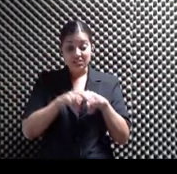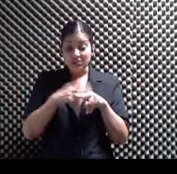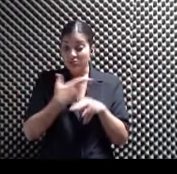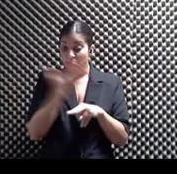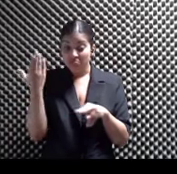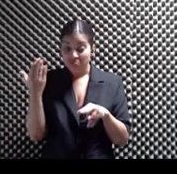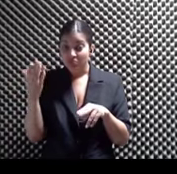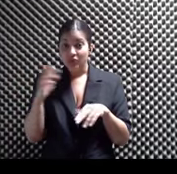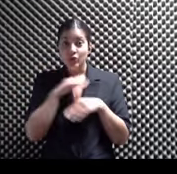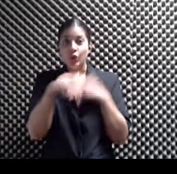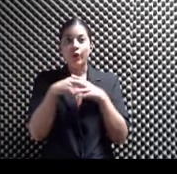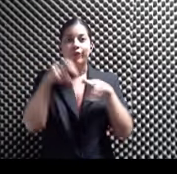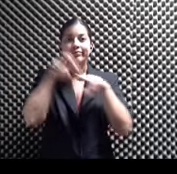experiencia bien, bien chévere.